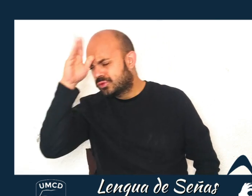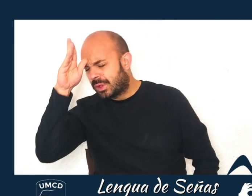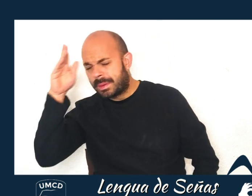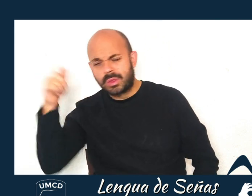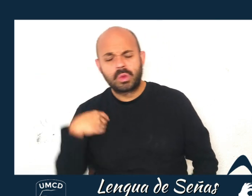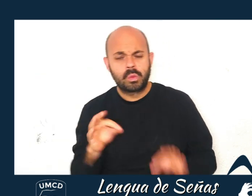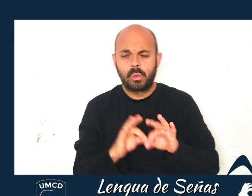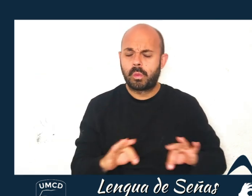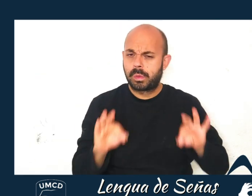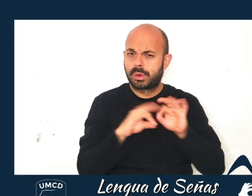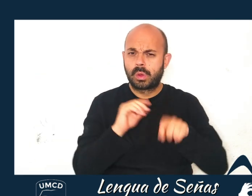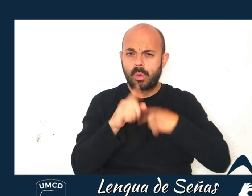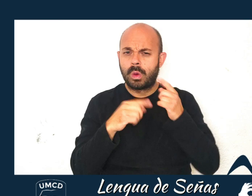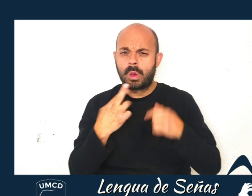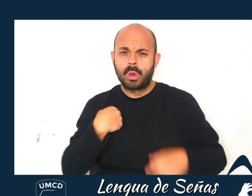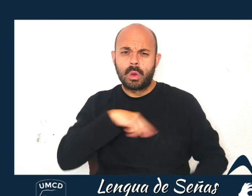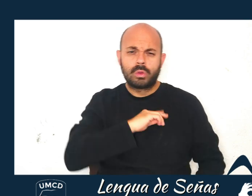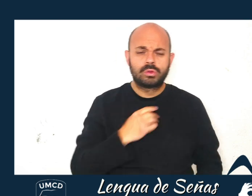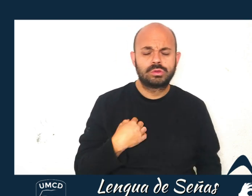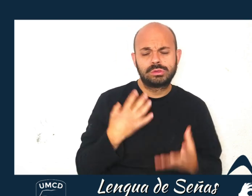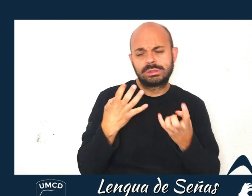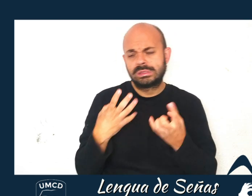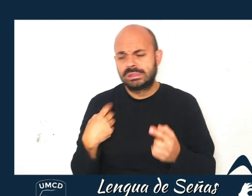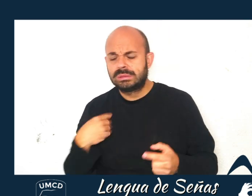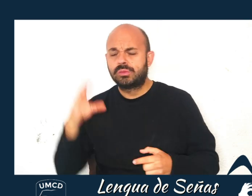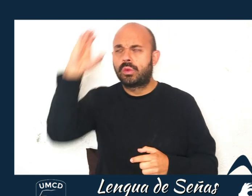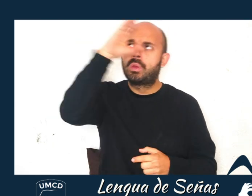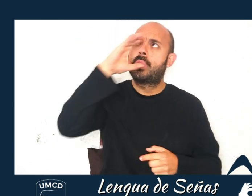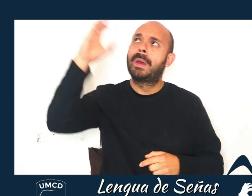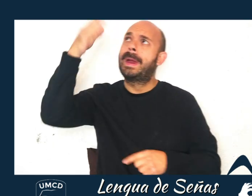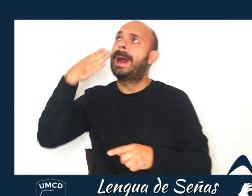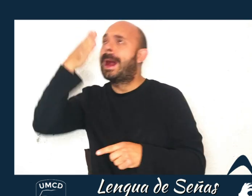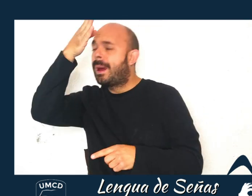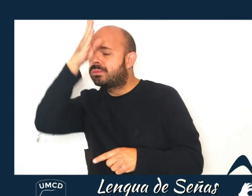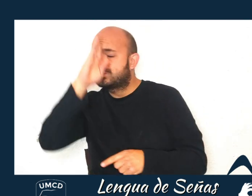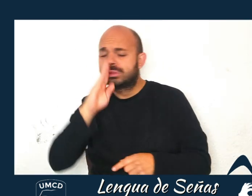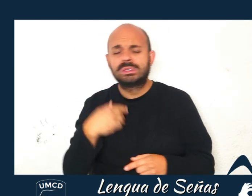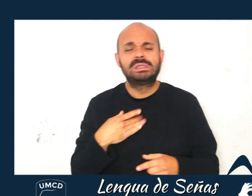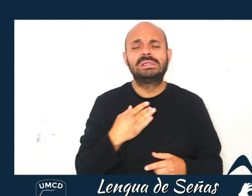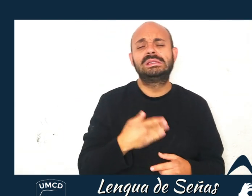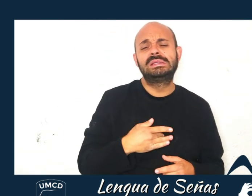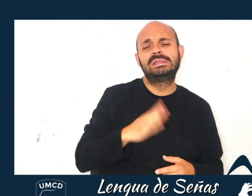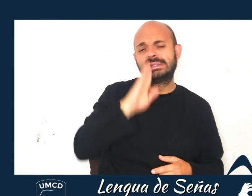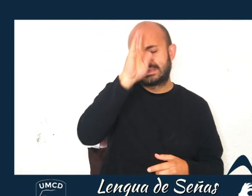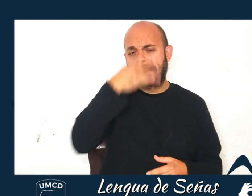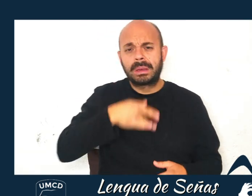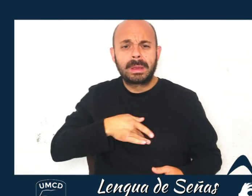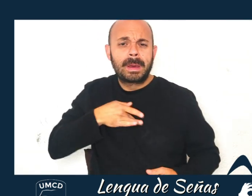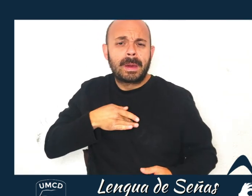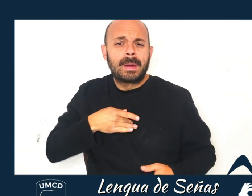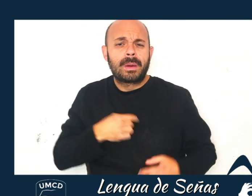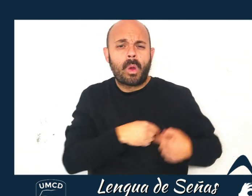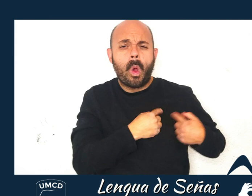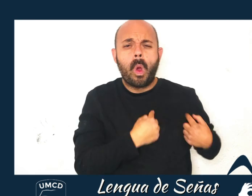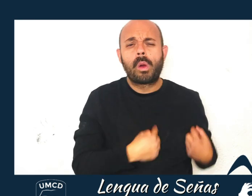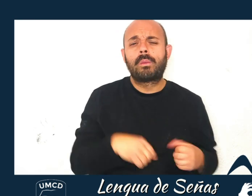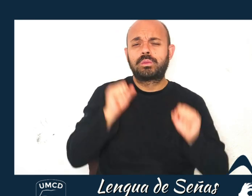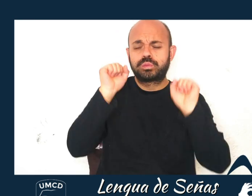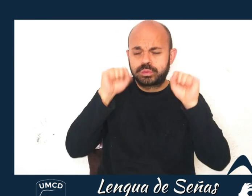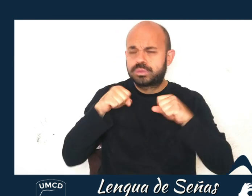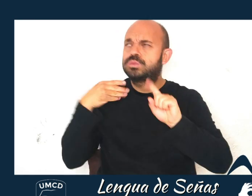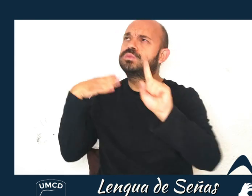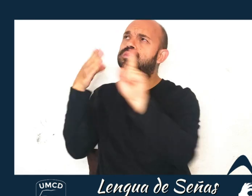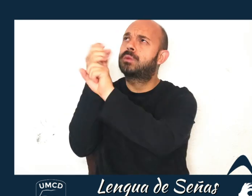La sabiduría es algo que cada uno de nosotros deberíamos anhelar profundamente. Y como lo dice Salomón, hablando en este pasaje